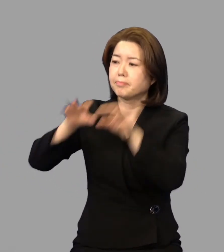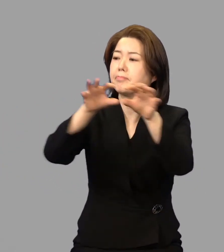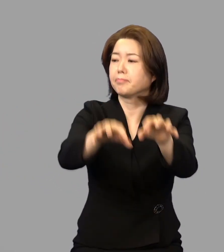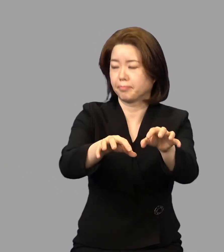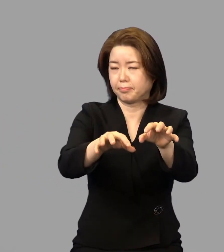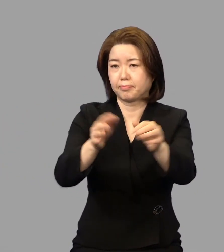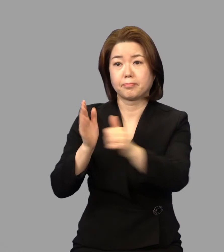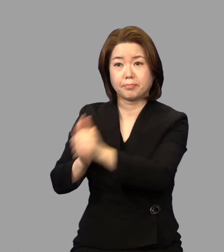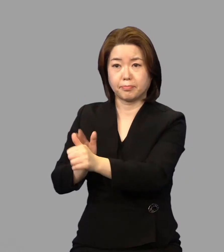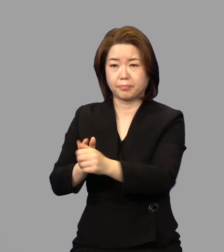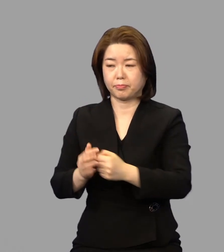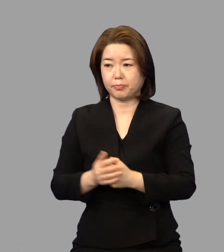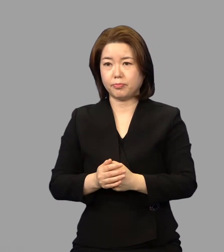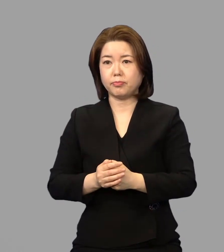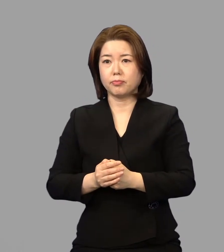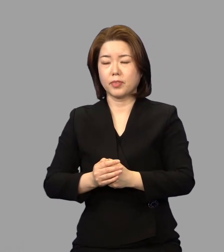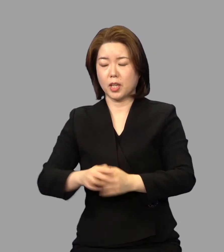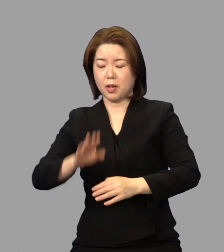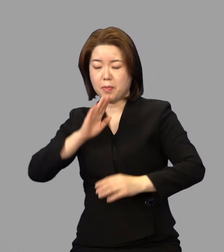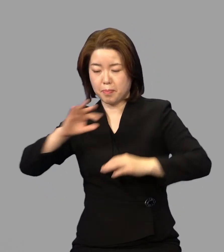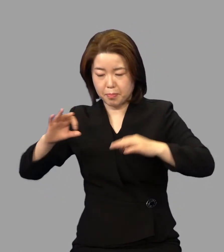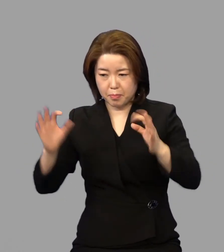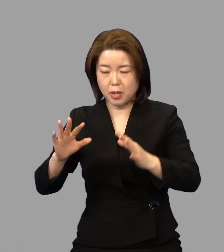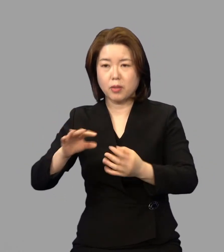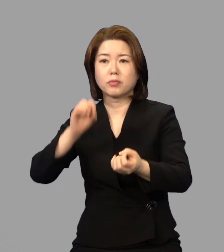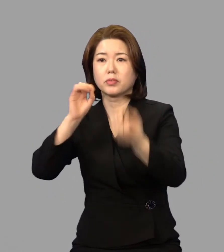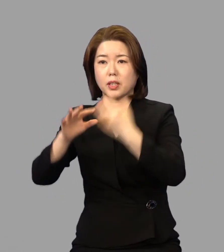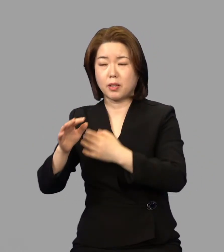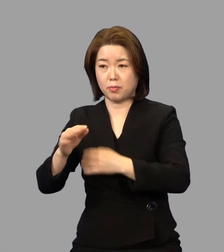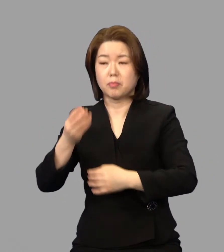그들이요 즉각 응답합니다. 그렇게 하겠습니다.